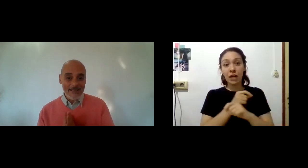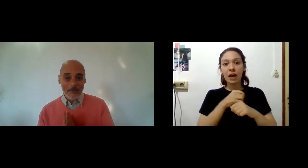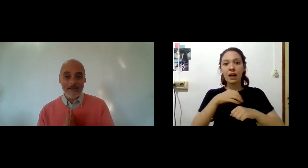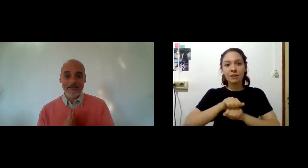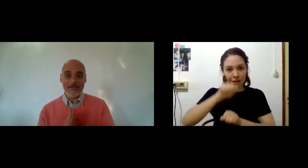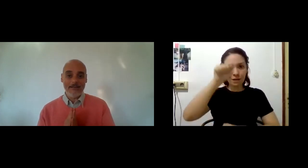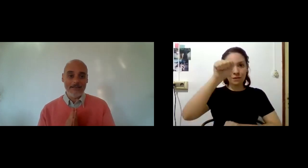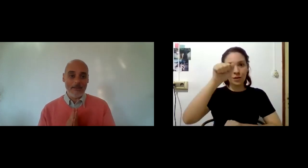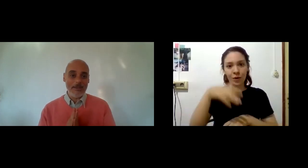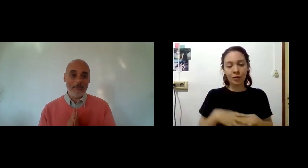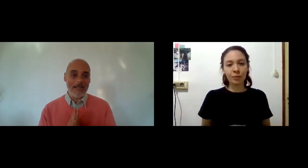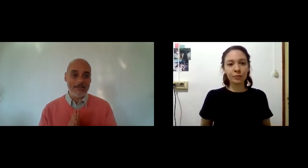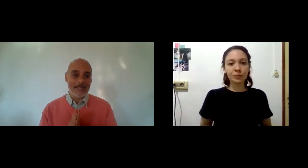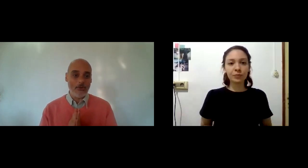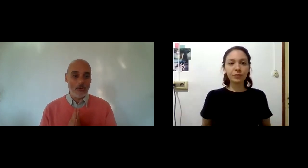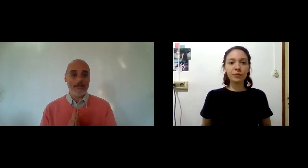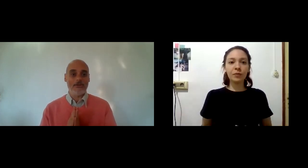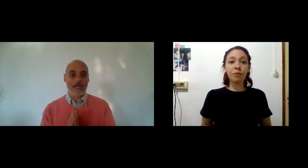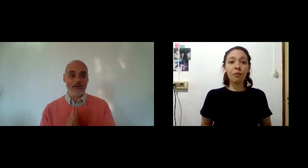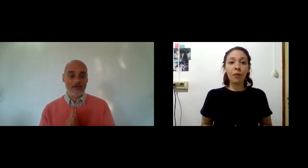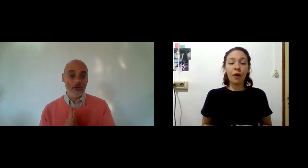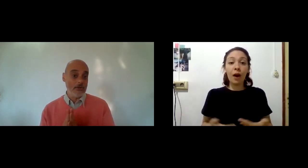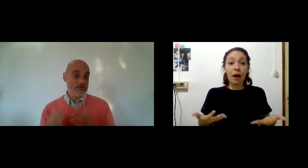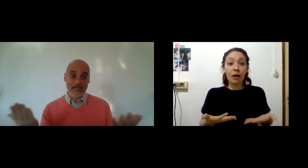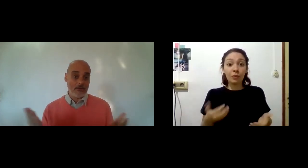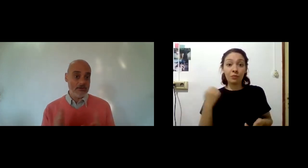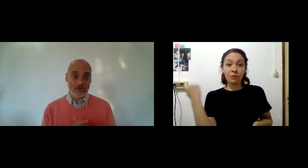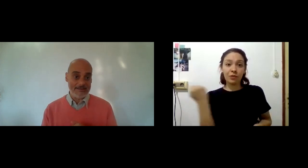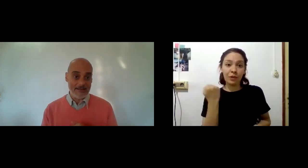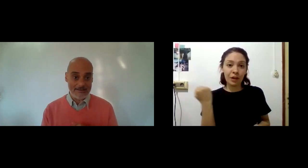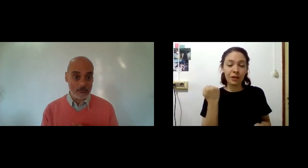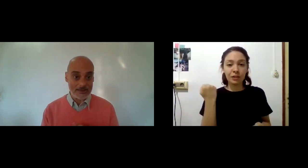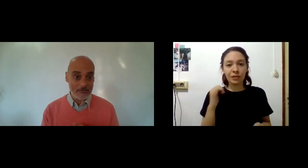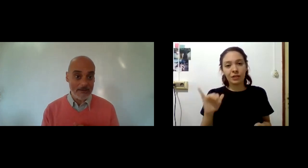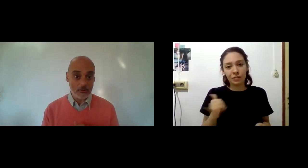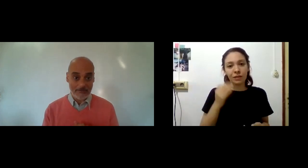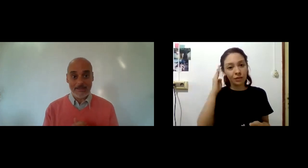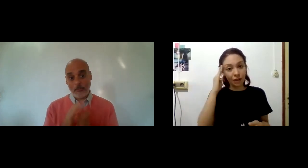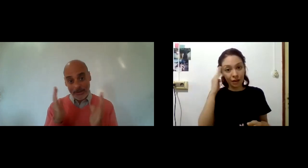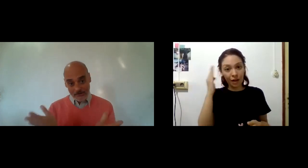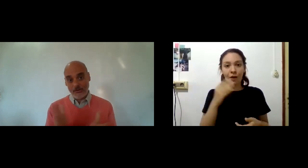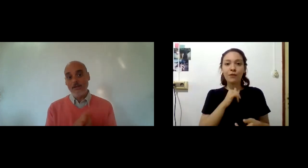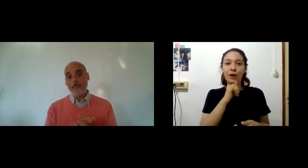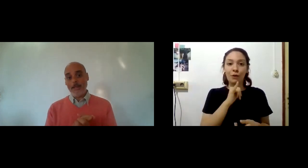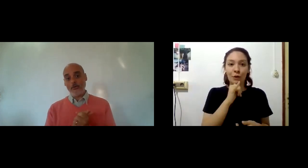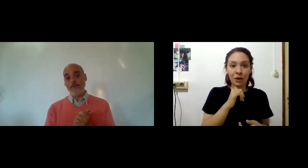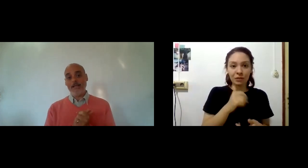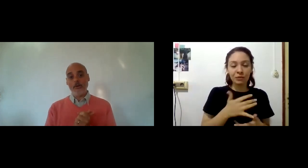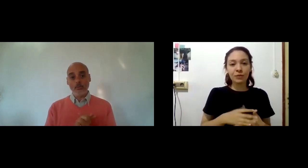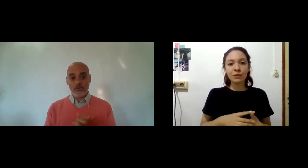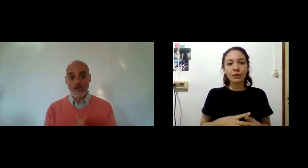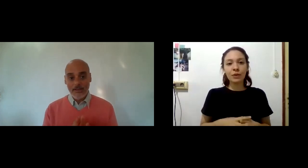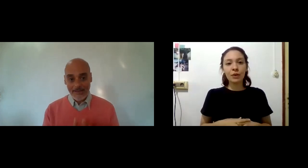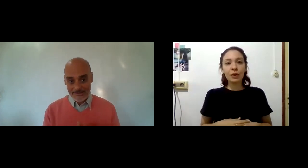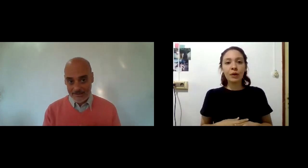que la sepan. También para los que están hoy estudiando tecnólogos, quedan en condiciones de hacer la licenciatura también. Justamente por eso, para no